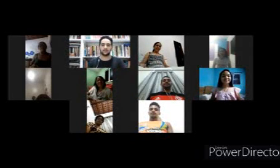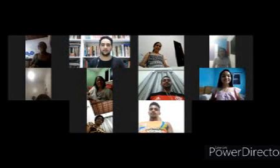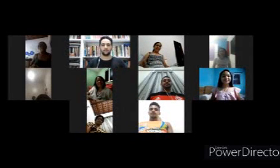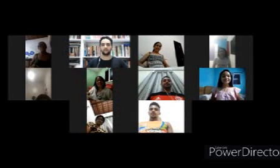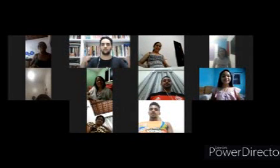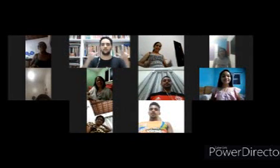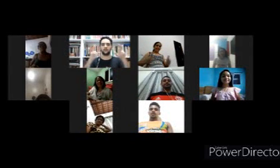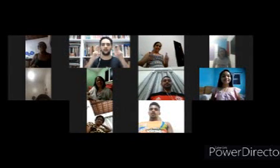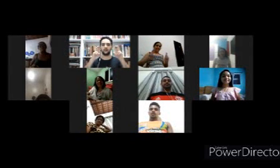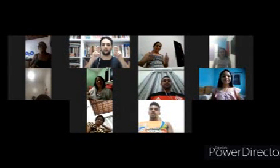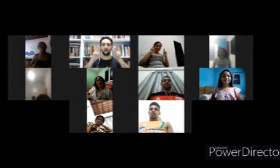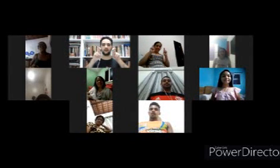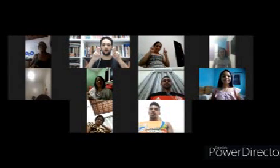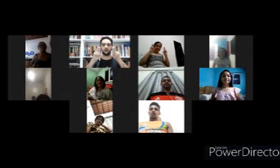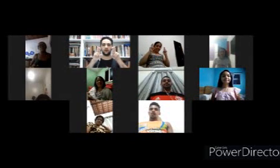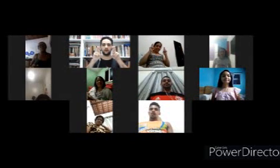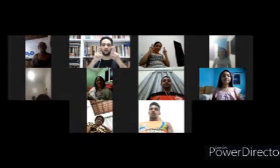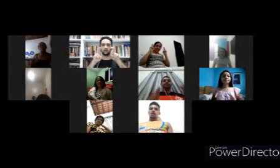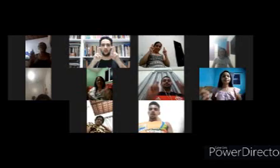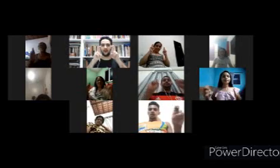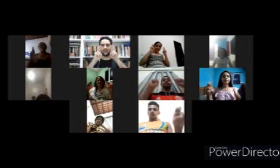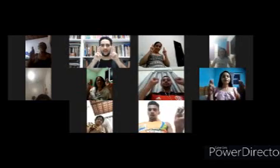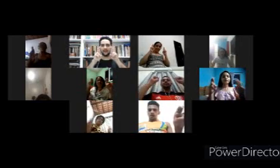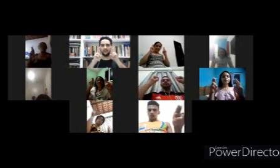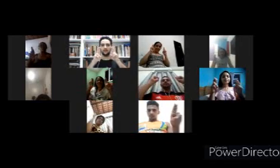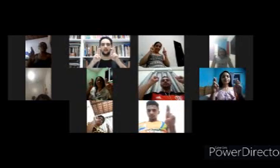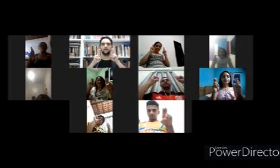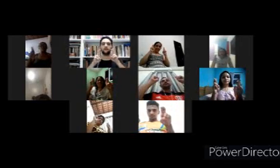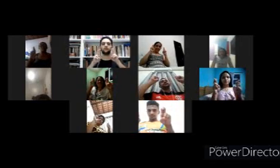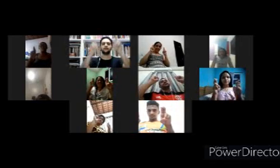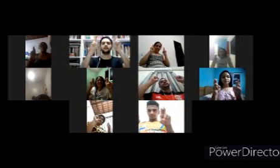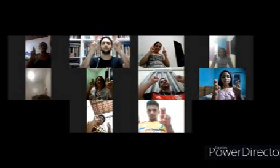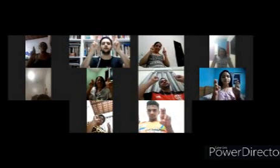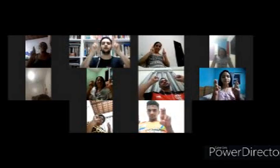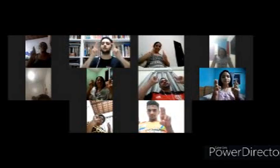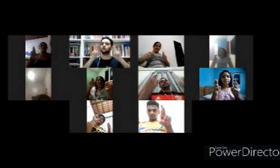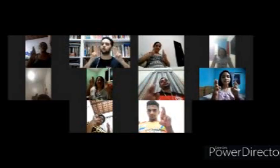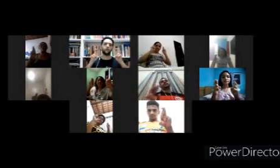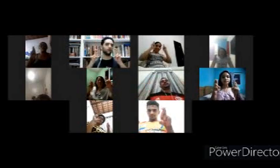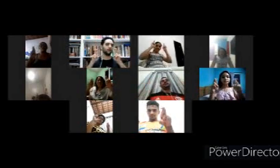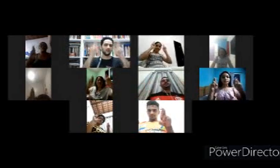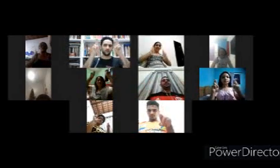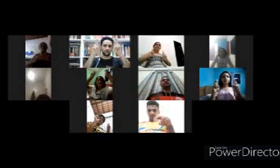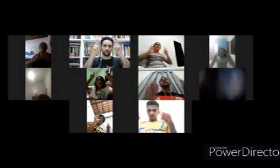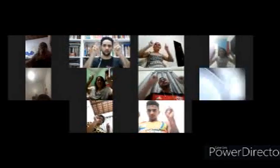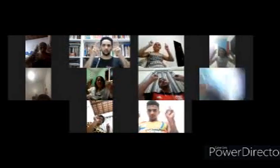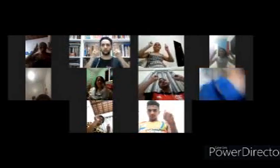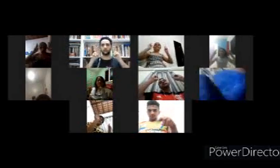Esperança. Esperança, eu vou fazer a minha configuração de mão em R, fazer para cima. Se eu estou esperançoso, estou